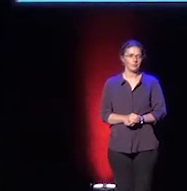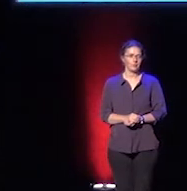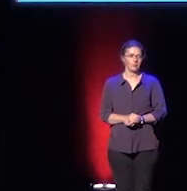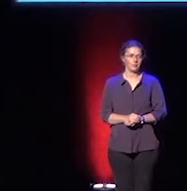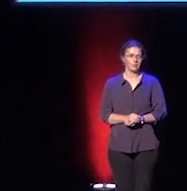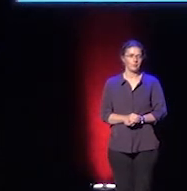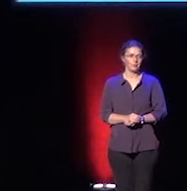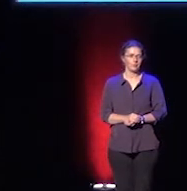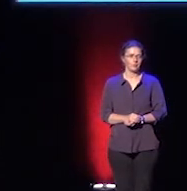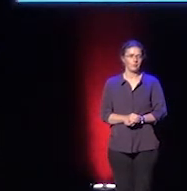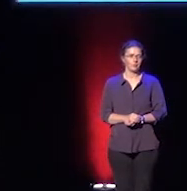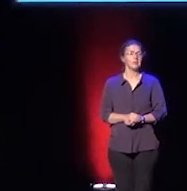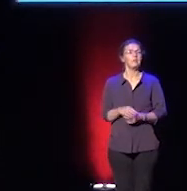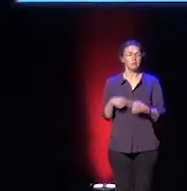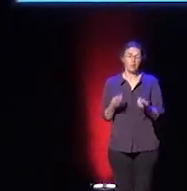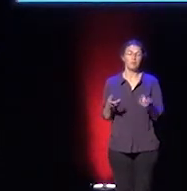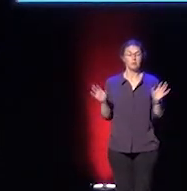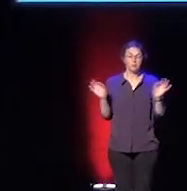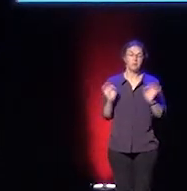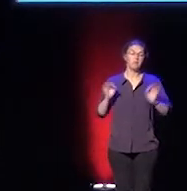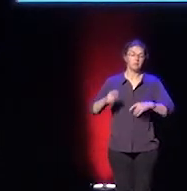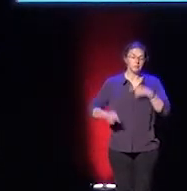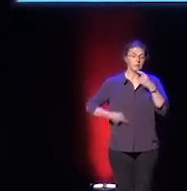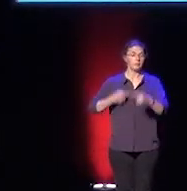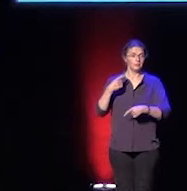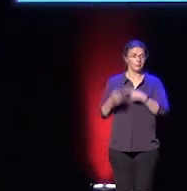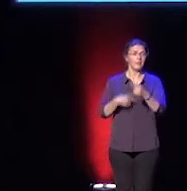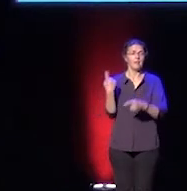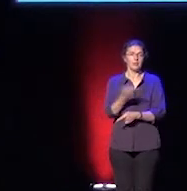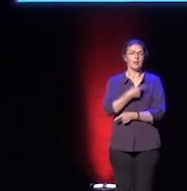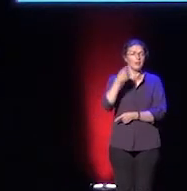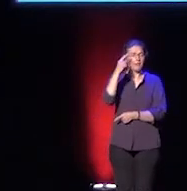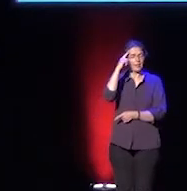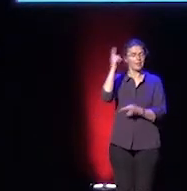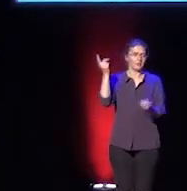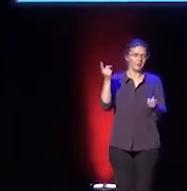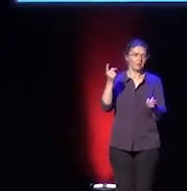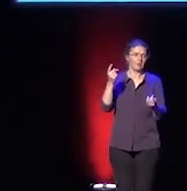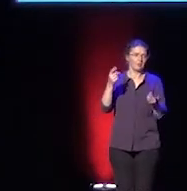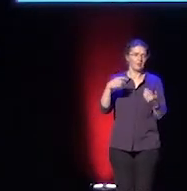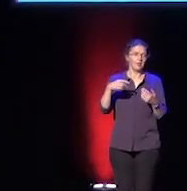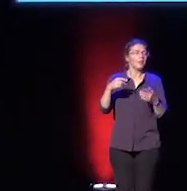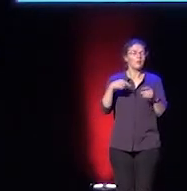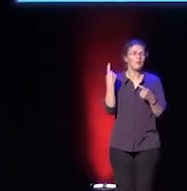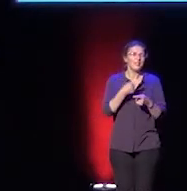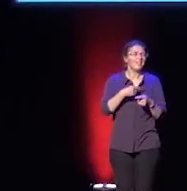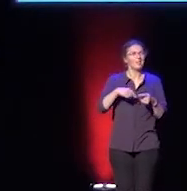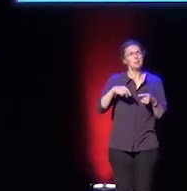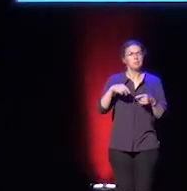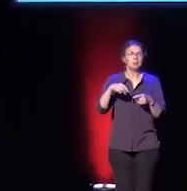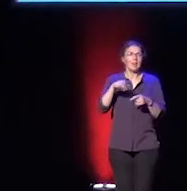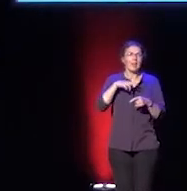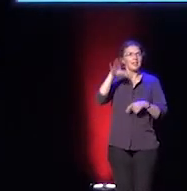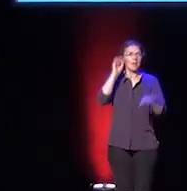Das Verhängnis nahm seinen Lauf. Wir wissen aus eigener Erfahrung nicht mehr, aber